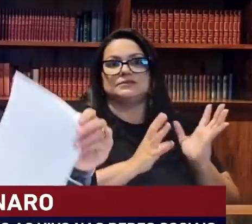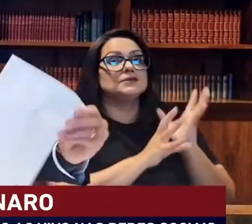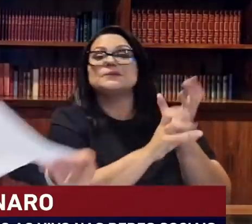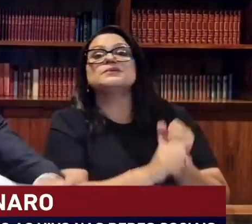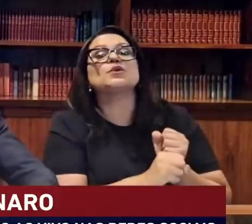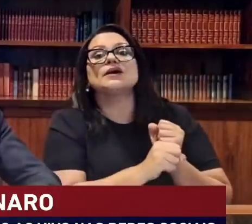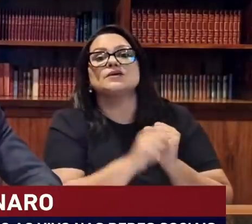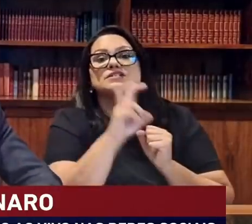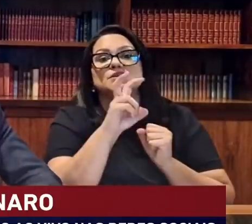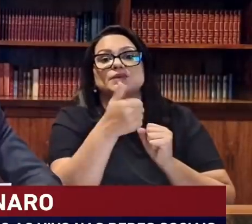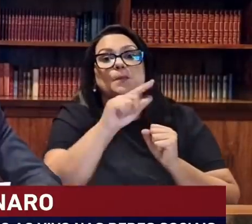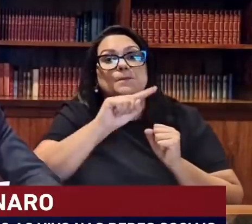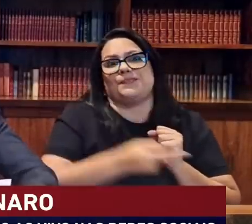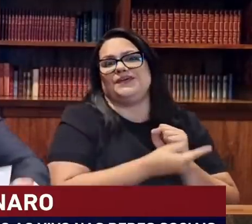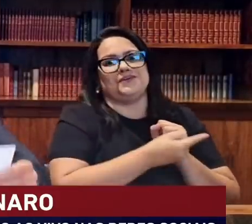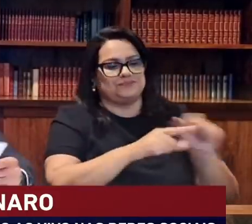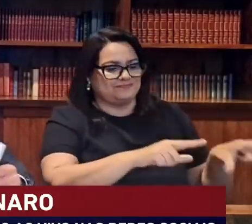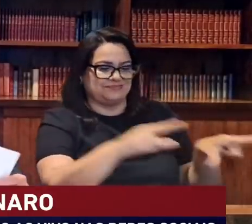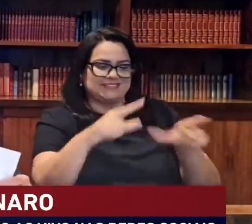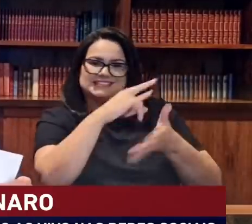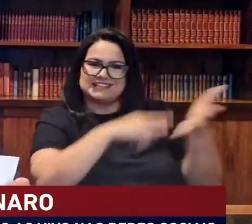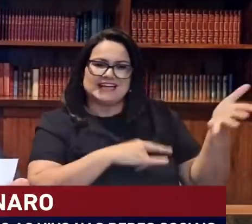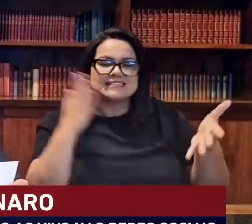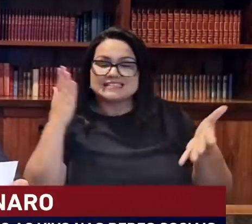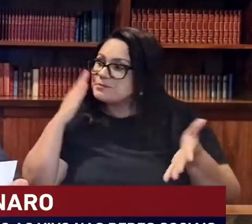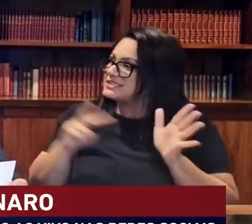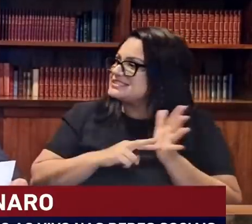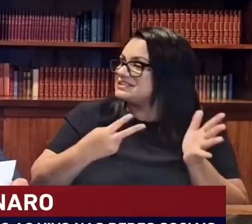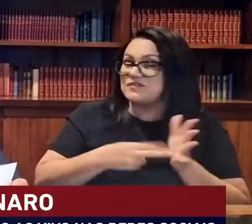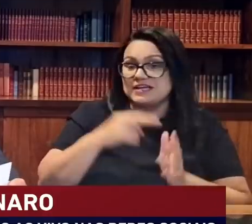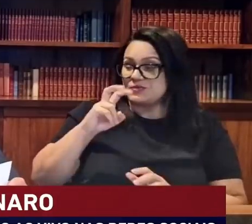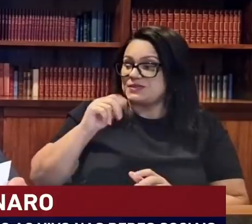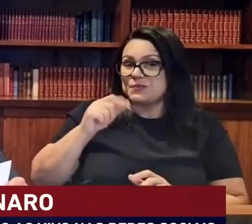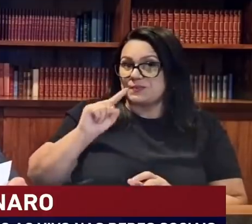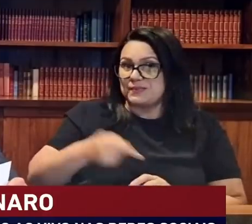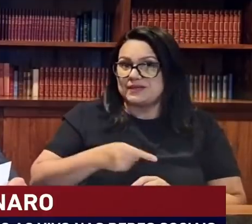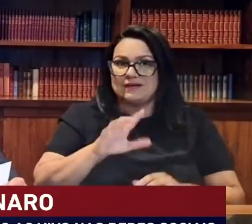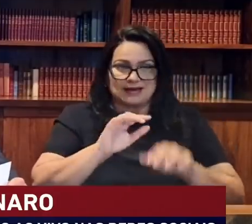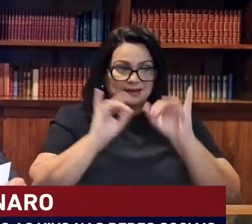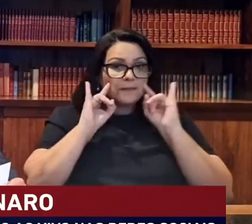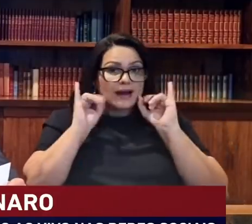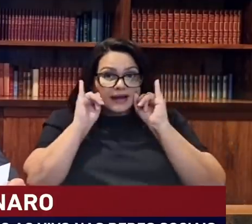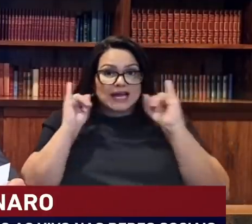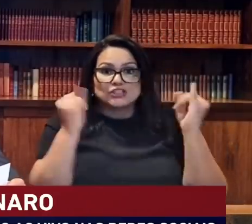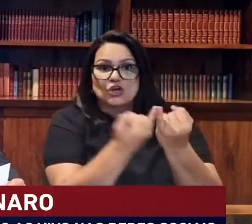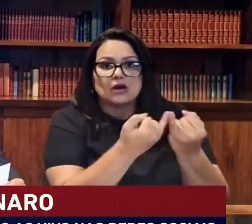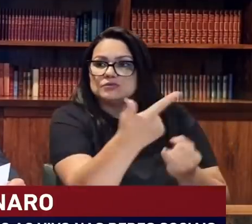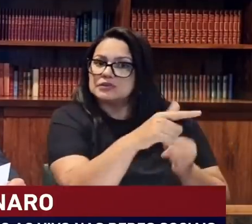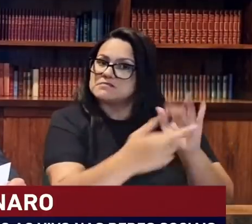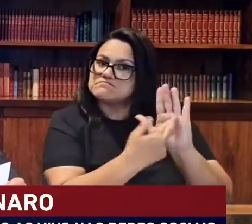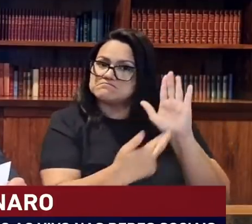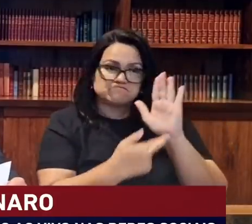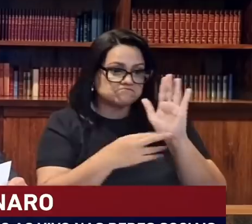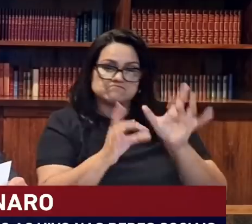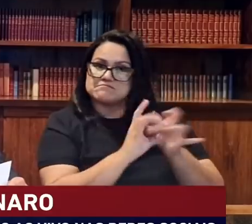mil títulos no Marajó. Presidente, sabe o que é 51 mil títulos? O arquipélago não tinha regularização,